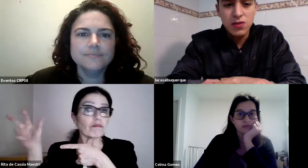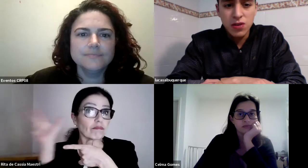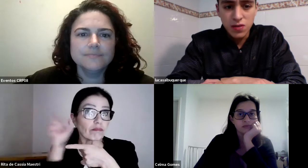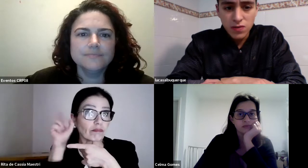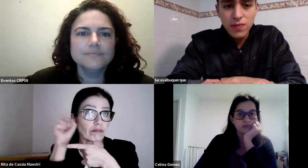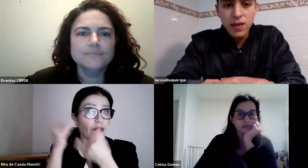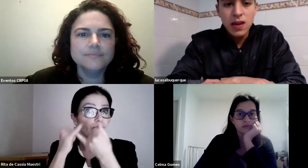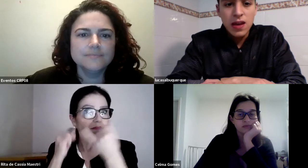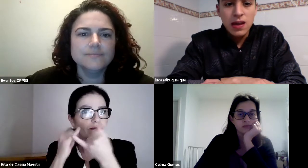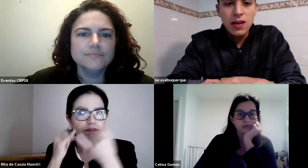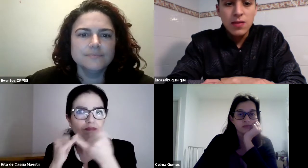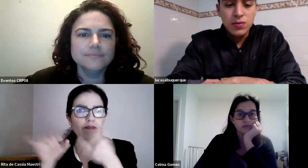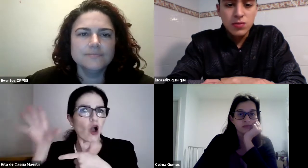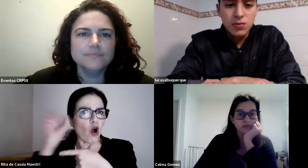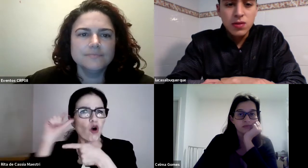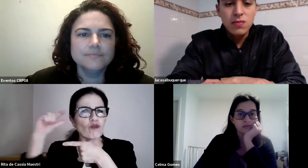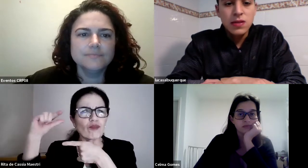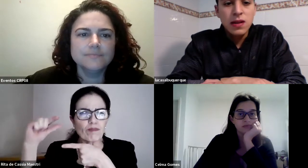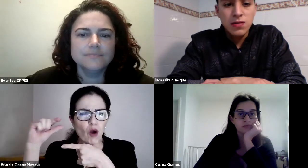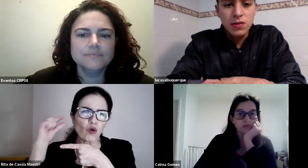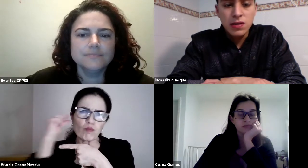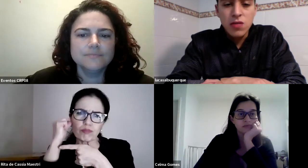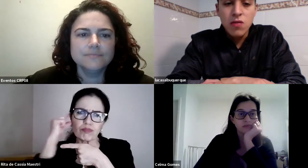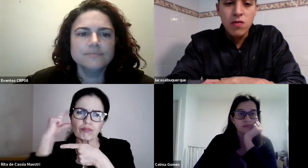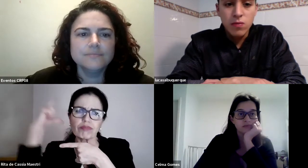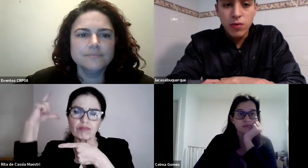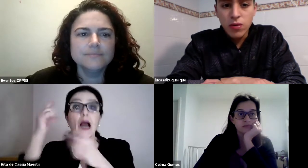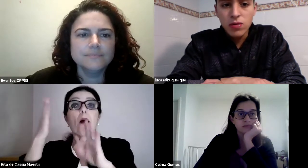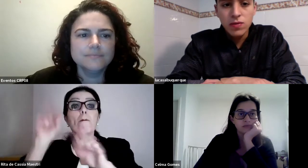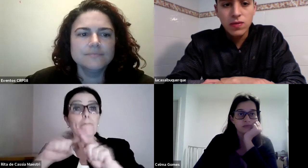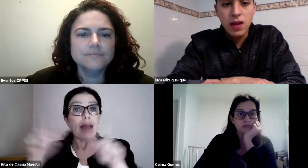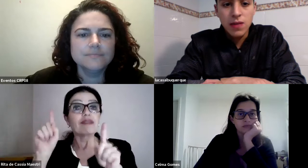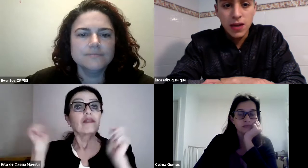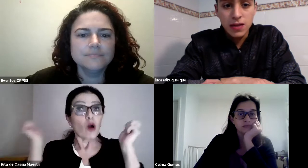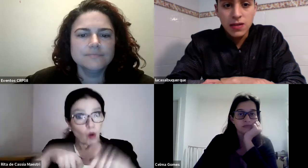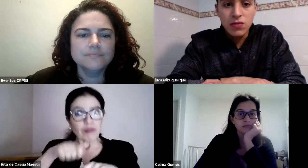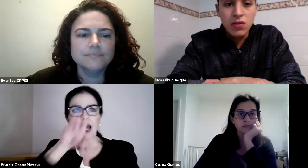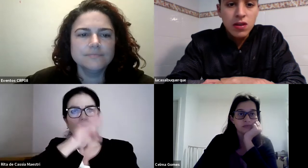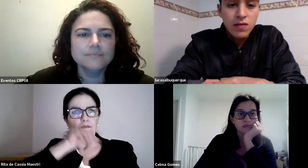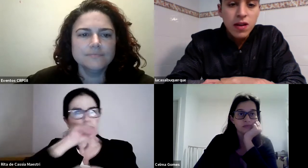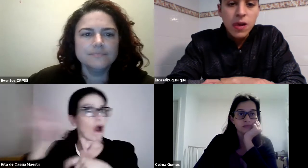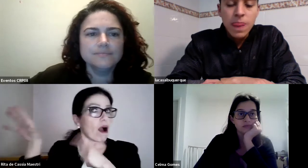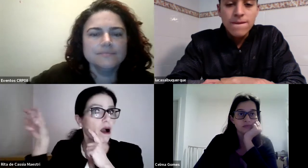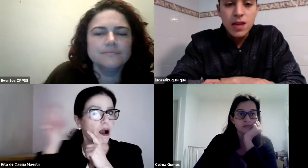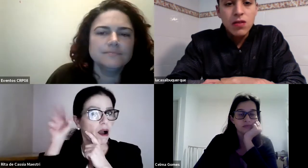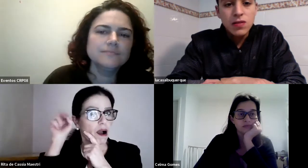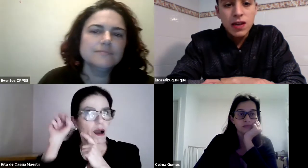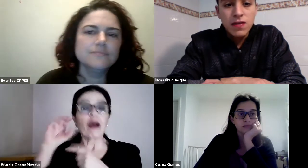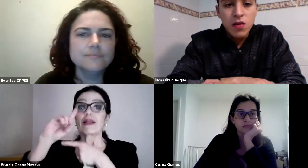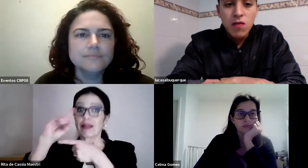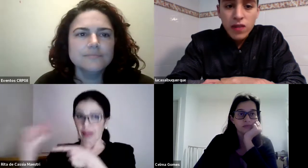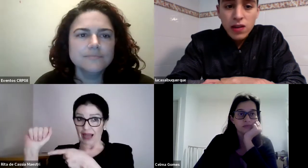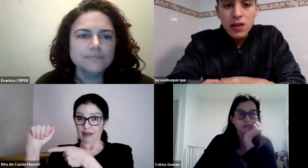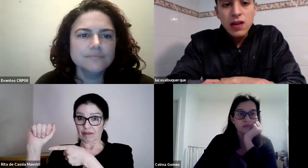deficiente auditivo, é aquele que possui uma certa audição, ouve um pouco, tem uma gradação auditiva, e ele